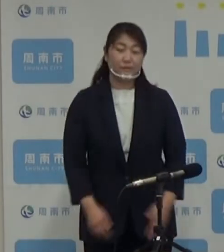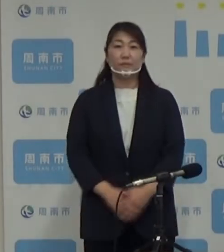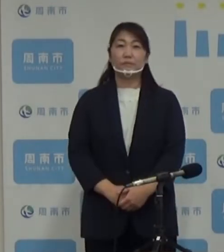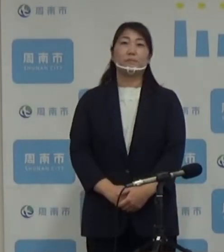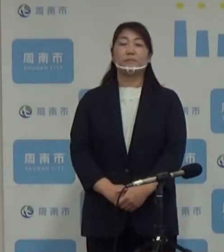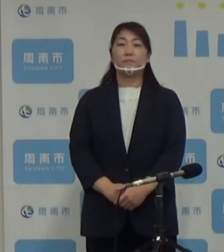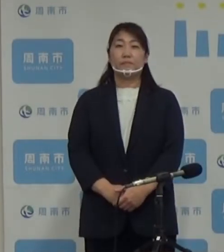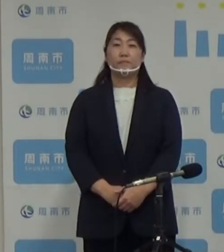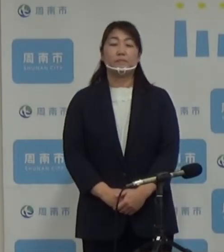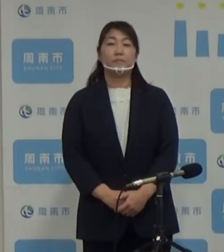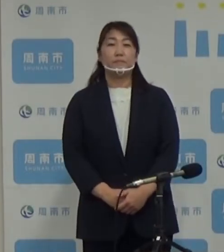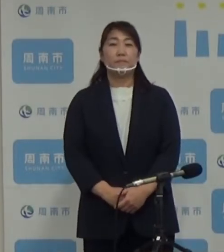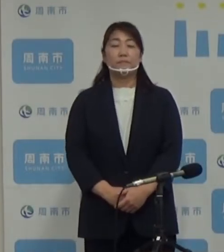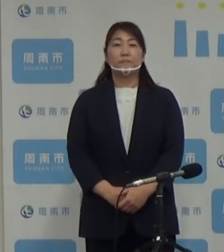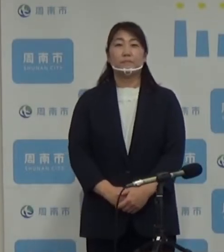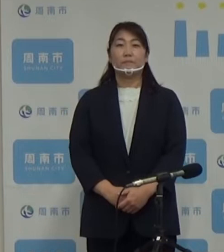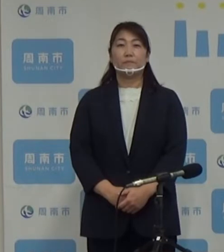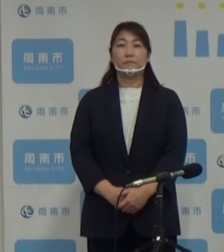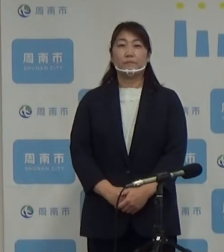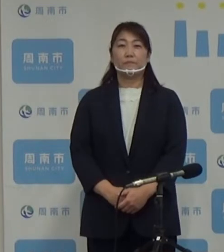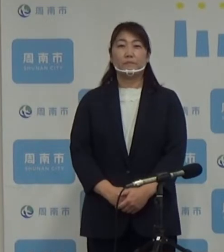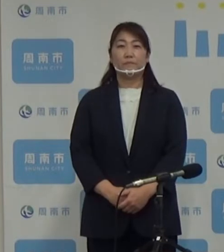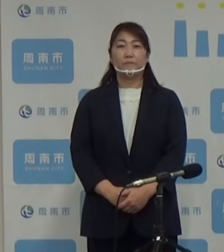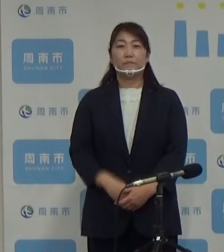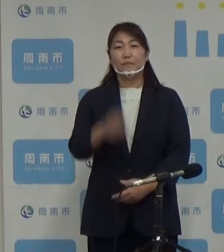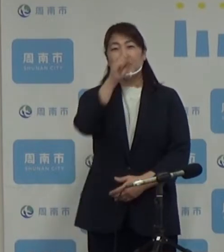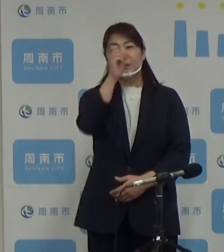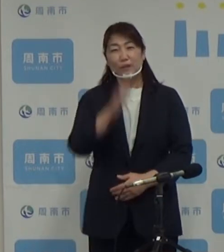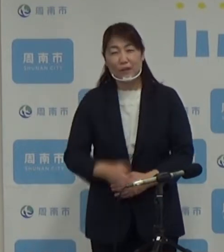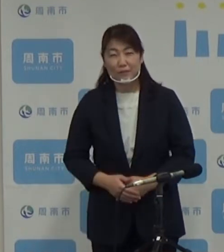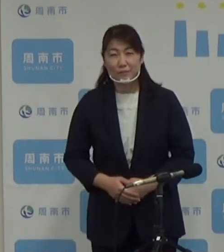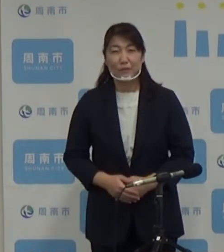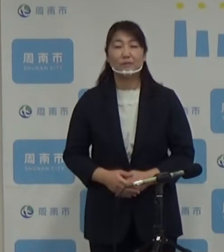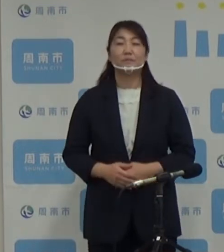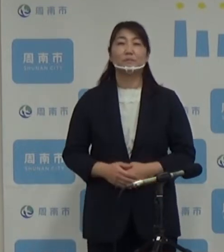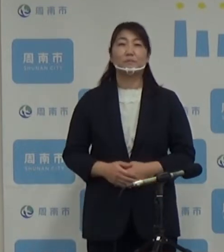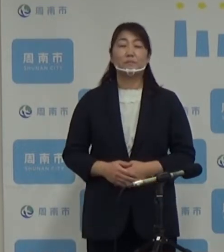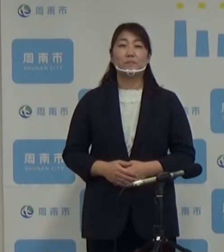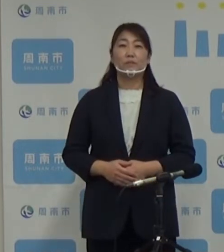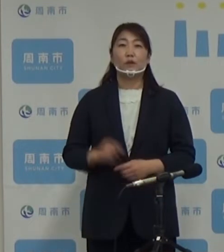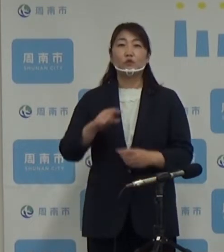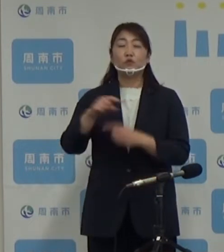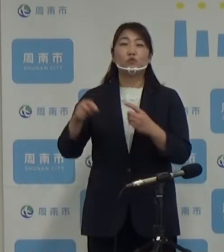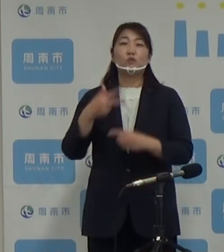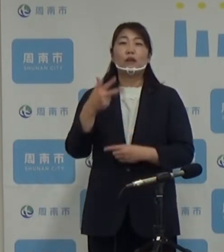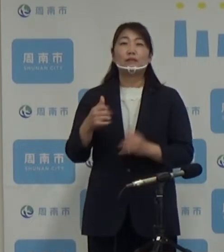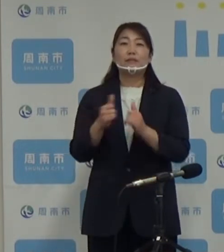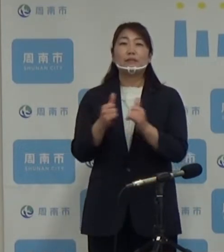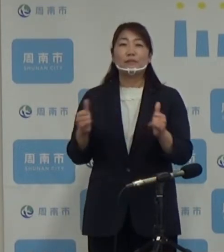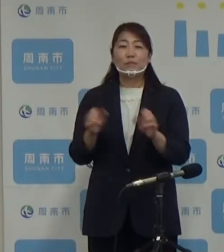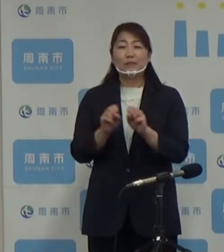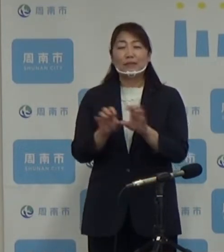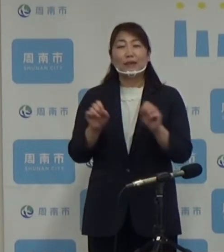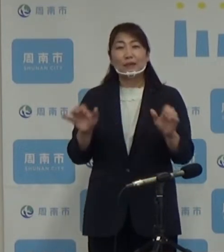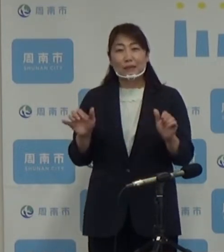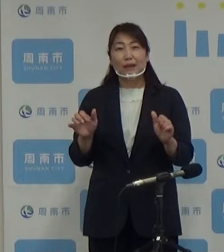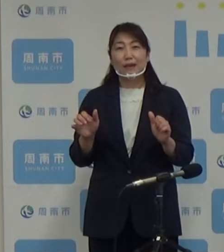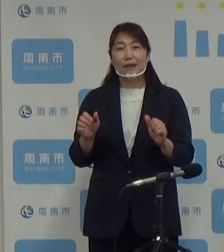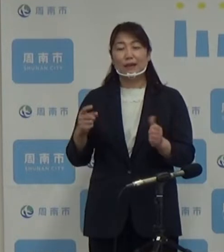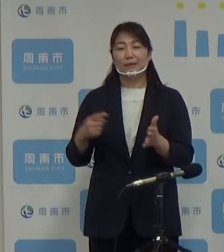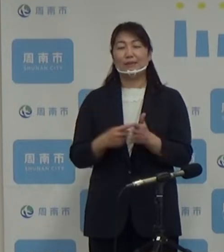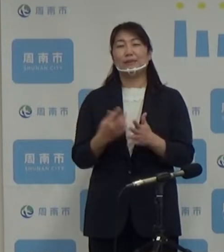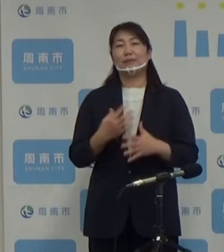はいえーそれではよろしくお願い致します集団し市民がいた1期生